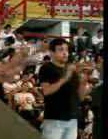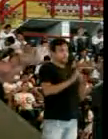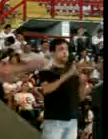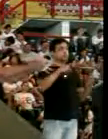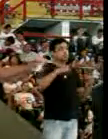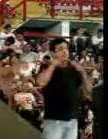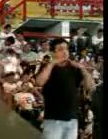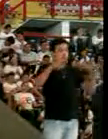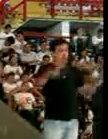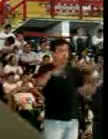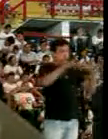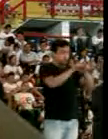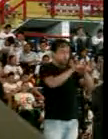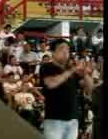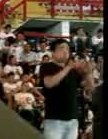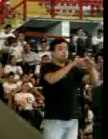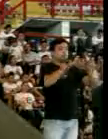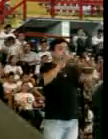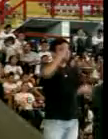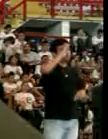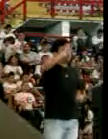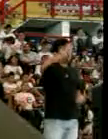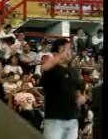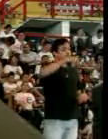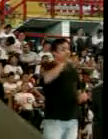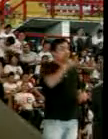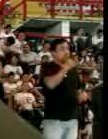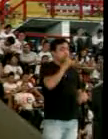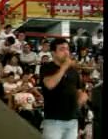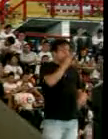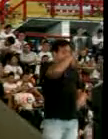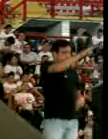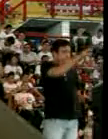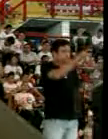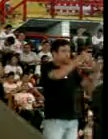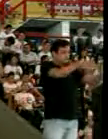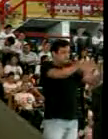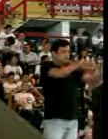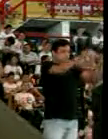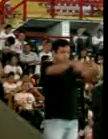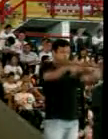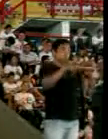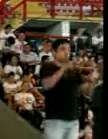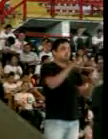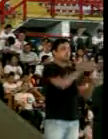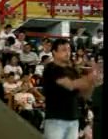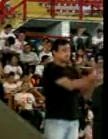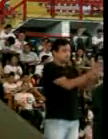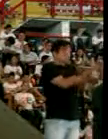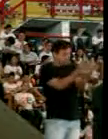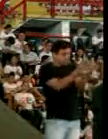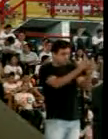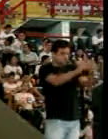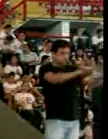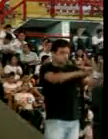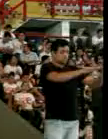a ação da natureza, mas é a ação do homem a mais forte para a existência de locais